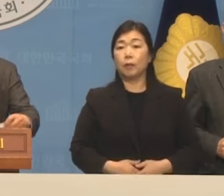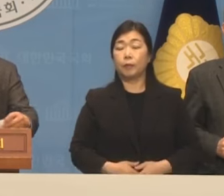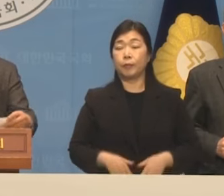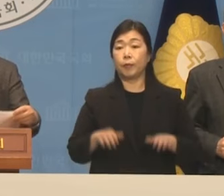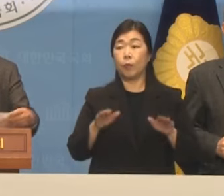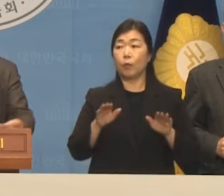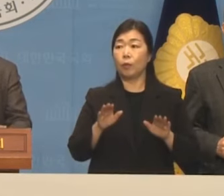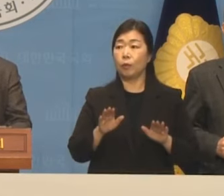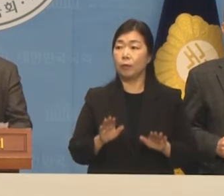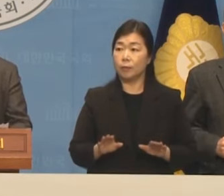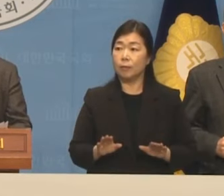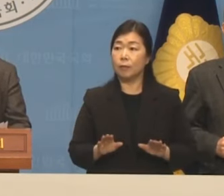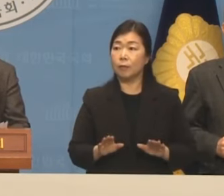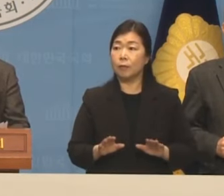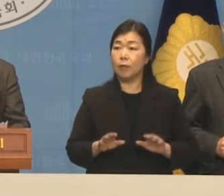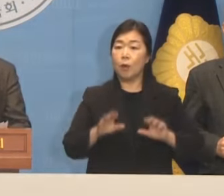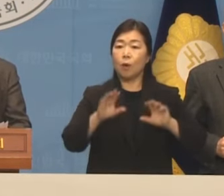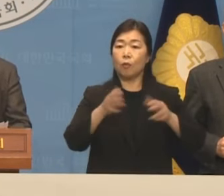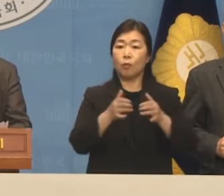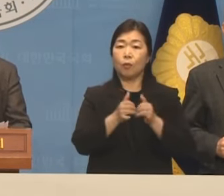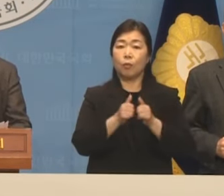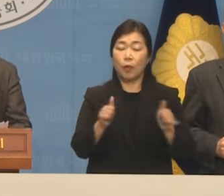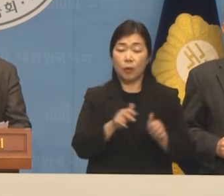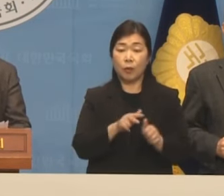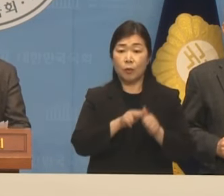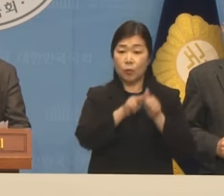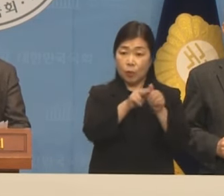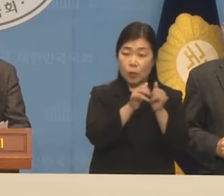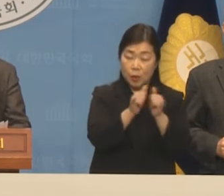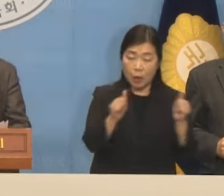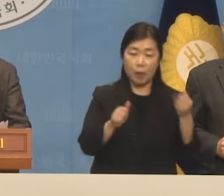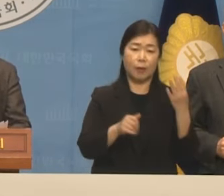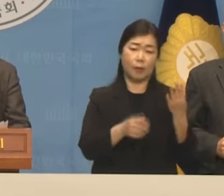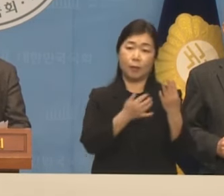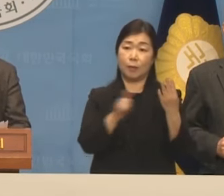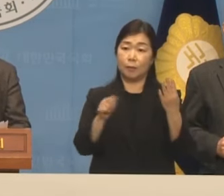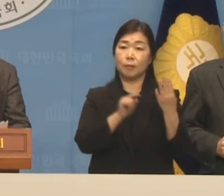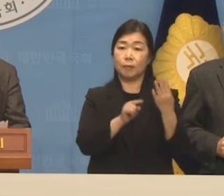오늘 국민후보 네 분